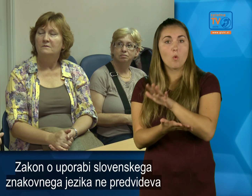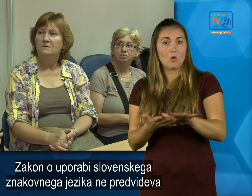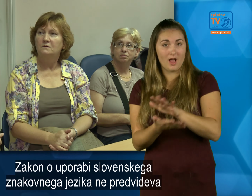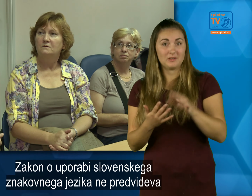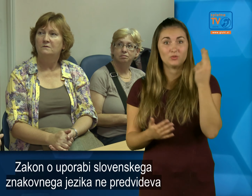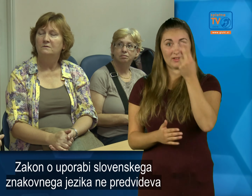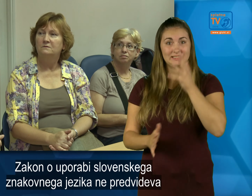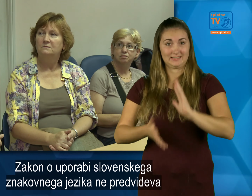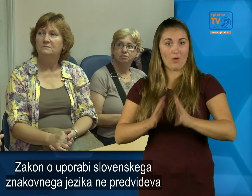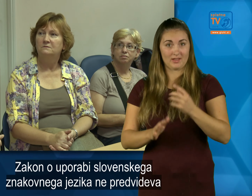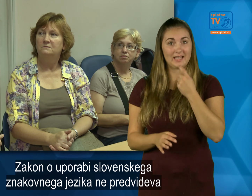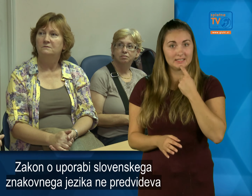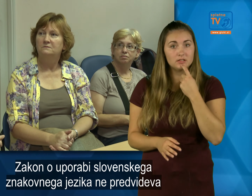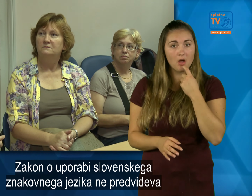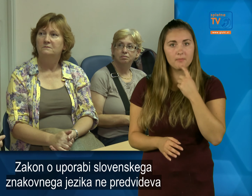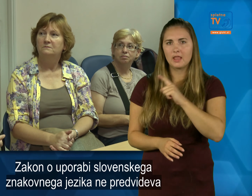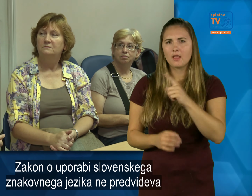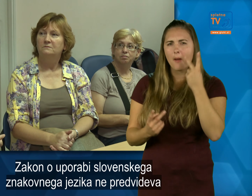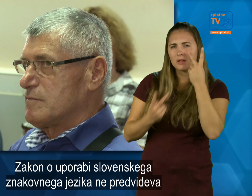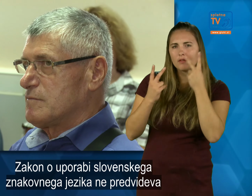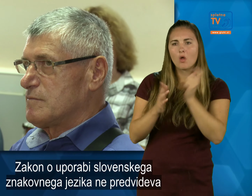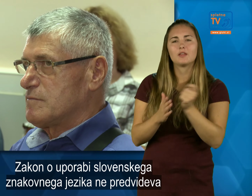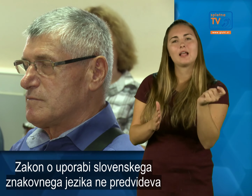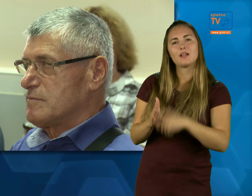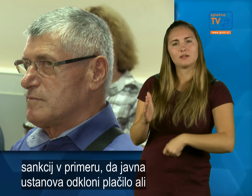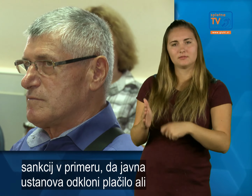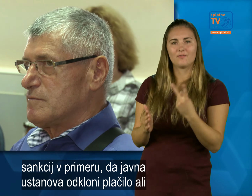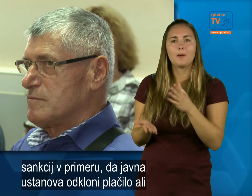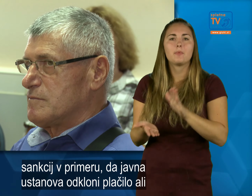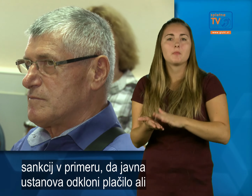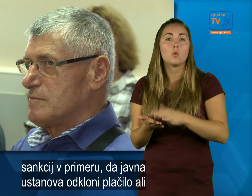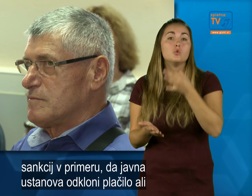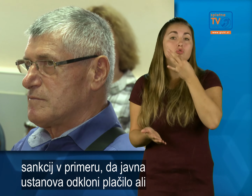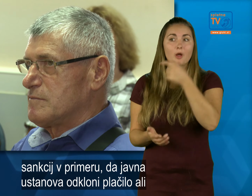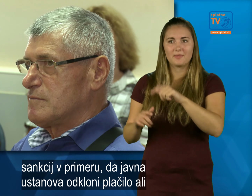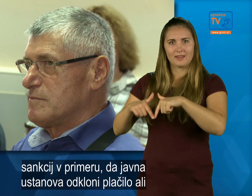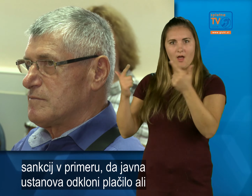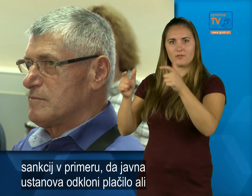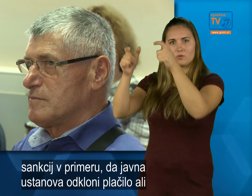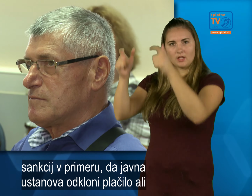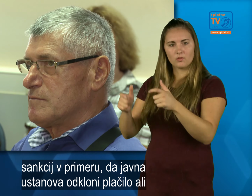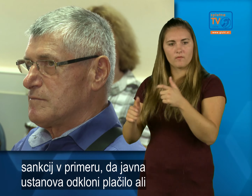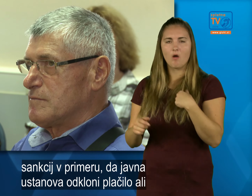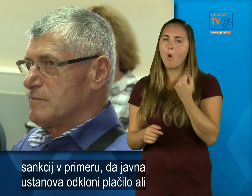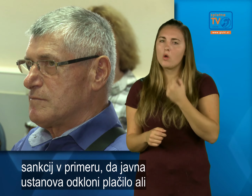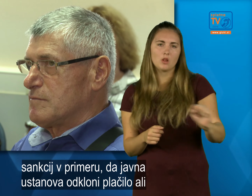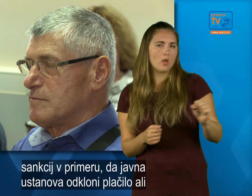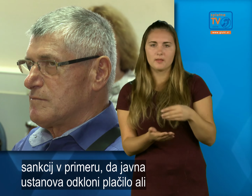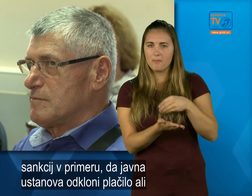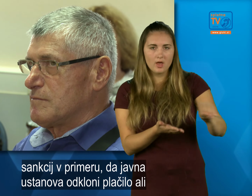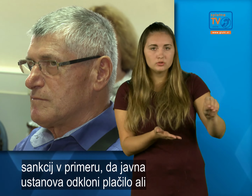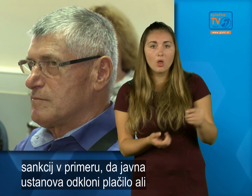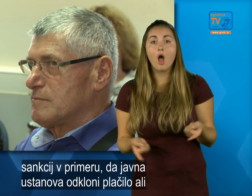Zakon o uporabi slovenskega znakovnega jezika ne predvideva sankcij v primeru, da javna ustanova odkloni